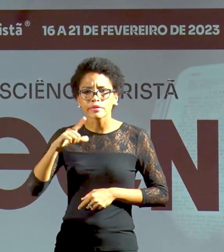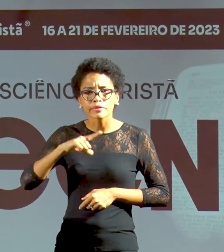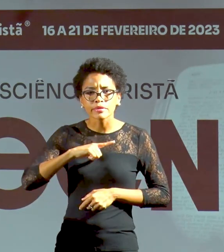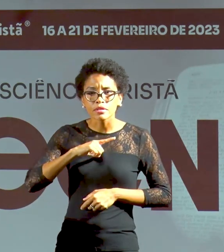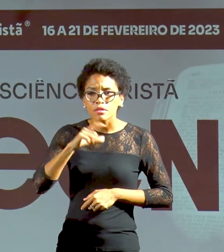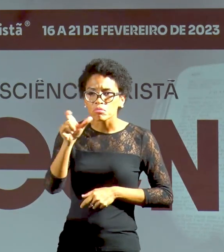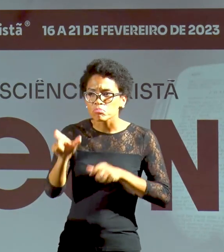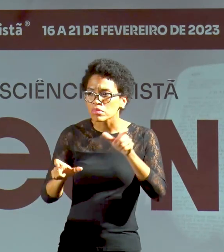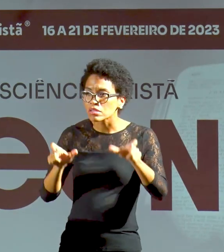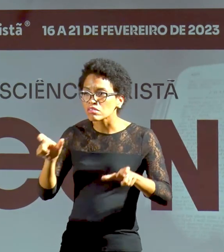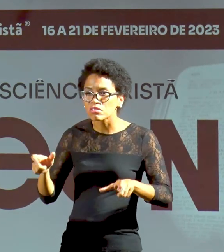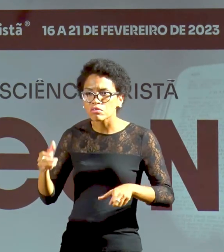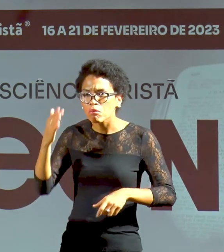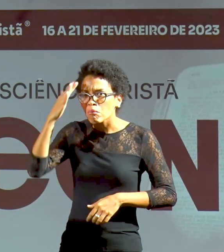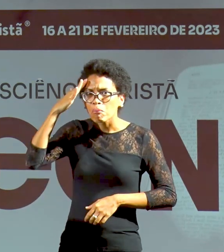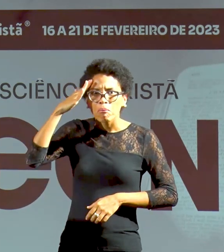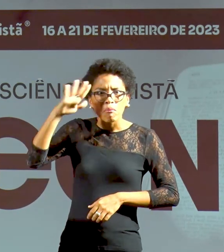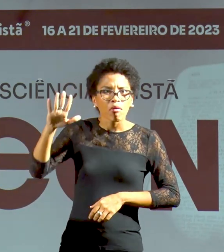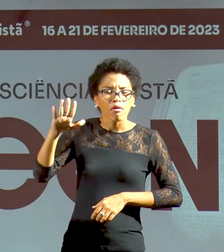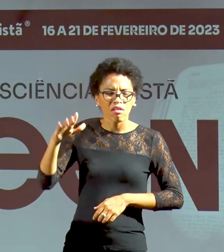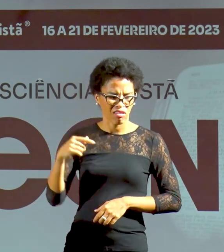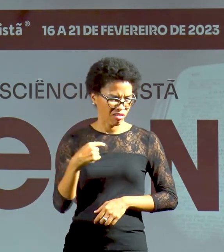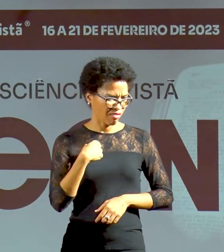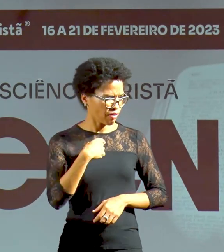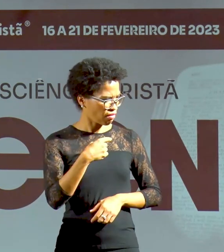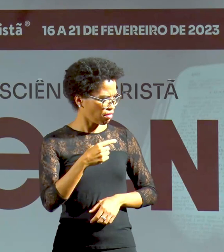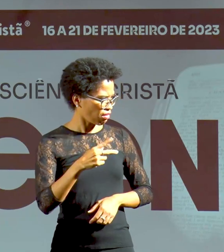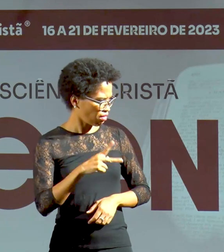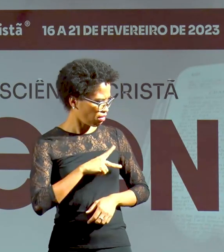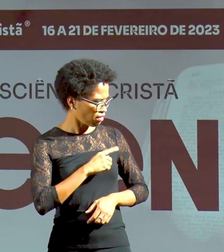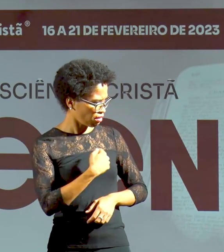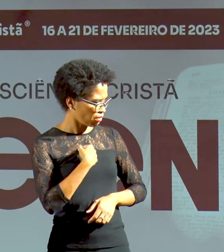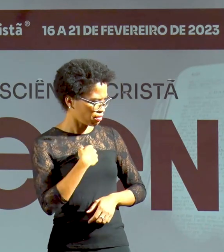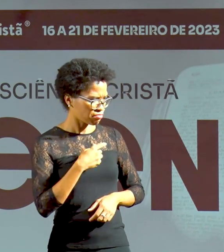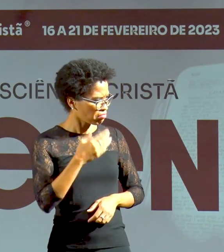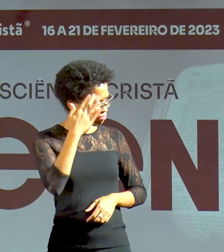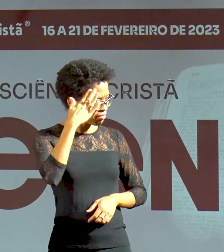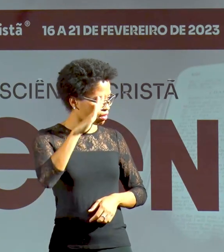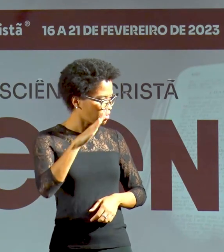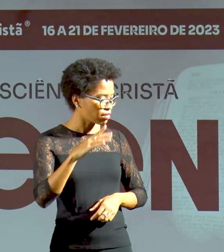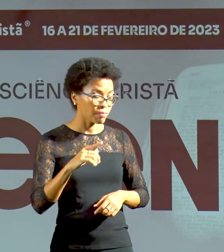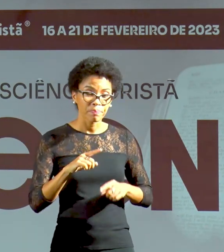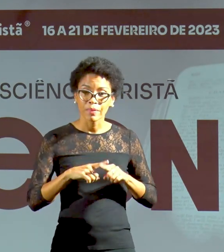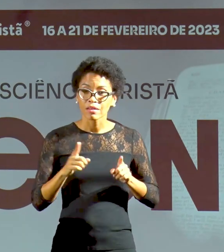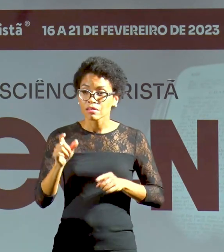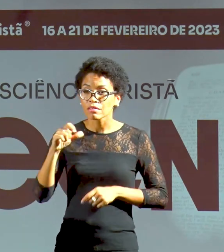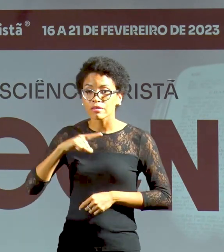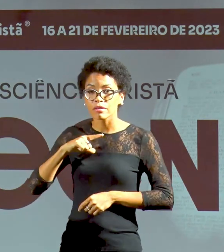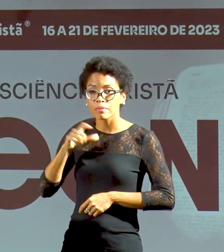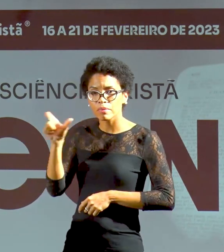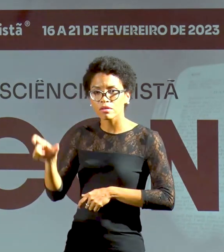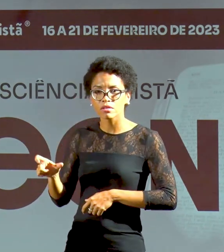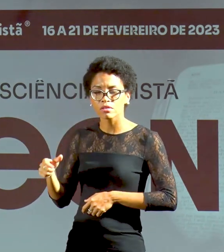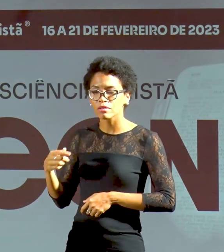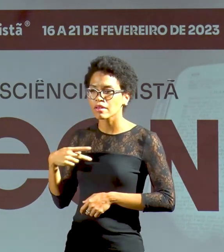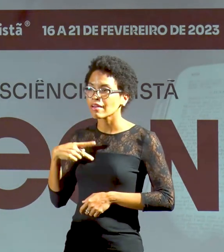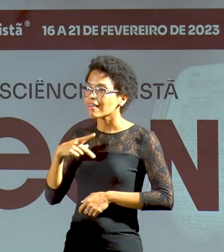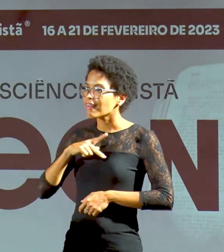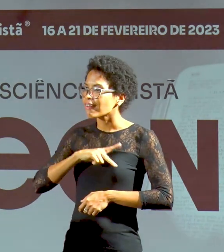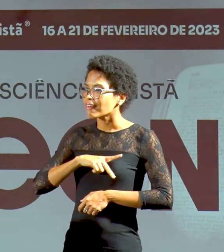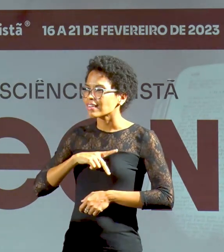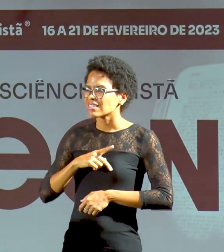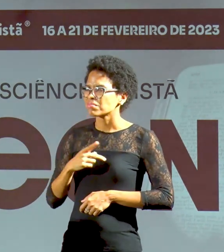nem vai saber porque porque eu estou apaixonado mas eu não quero ter um relacionamento agora mas o meu coração